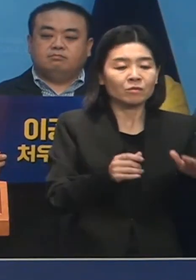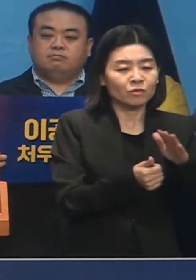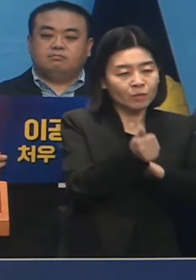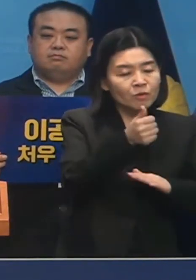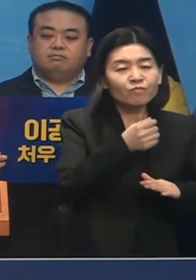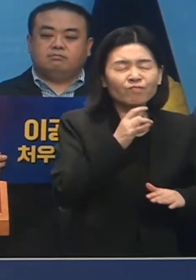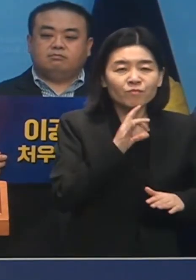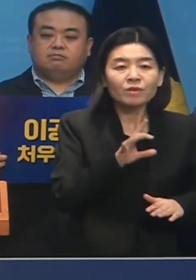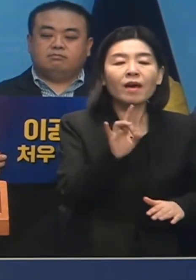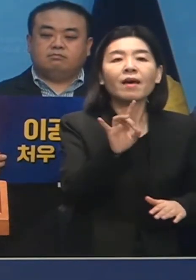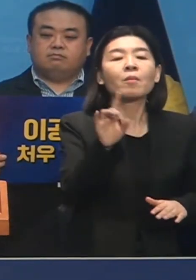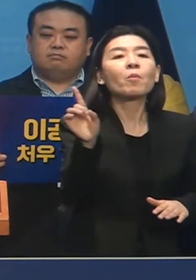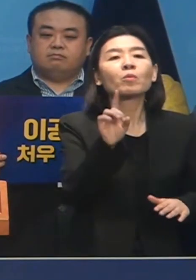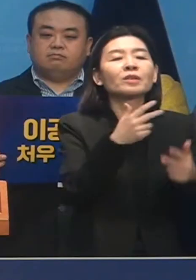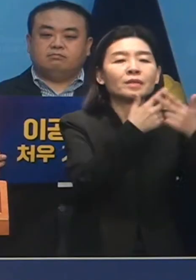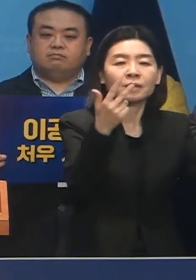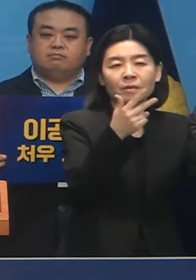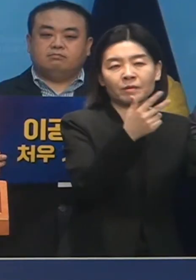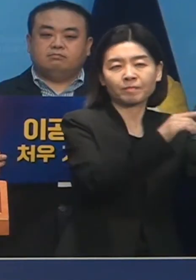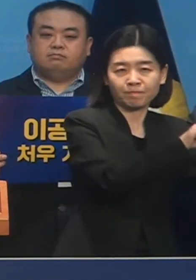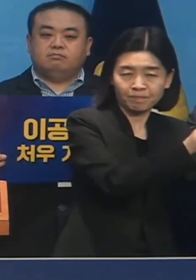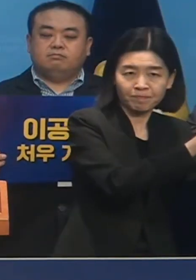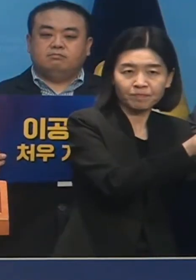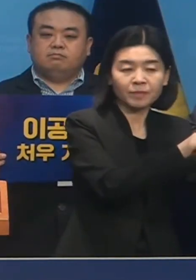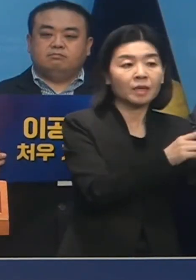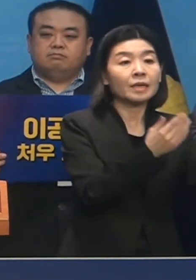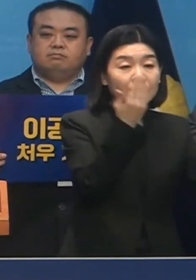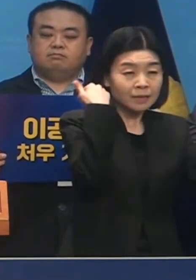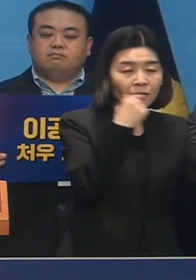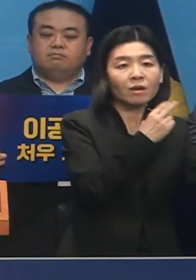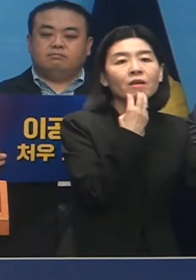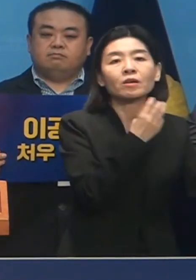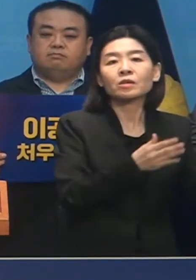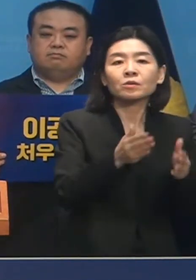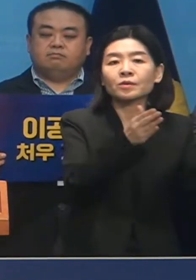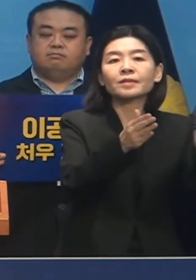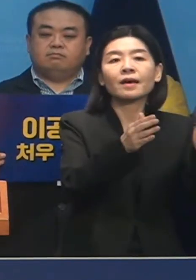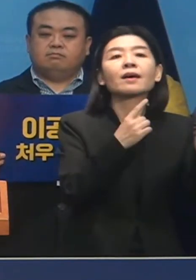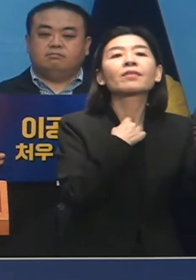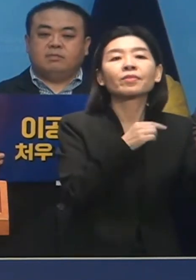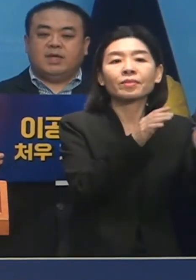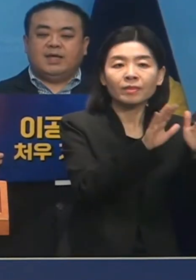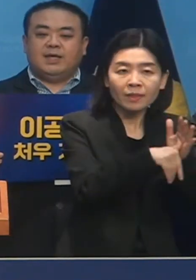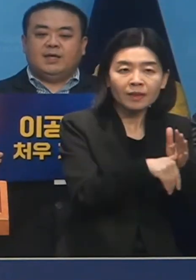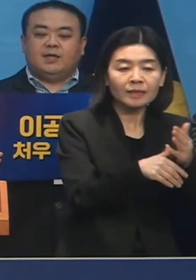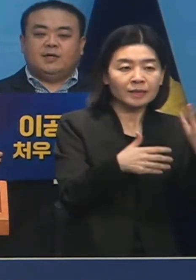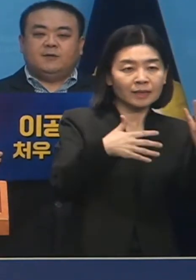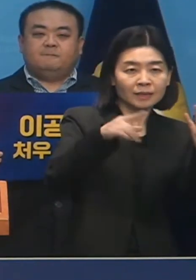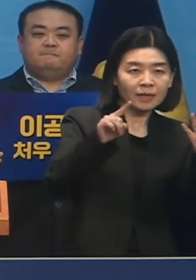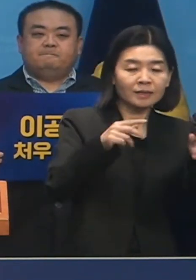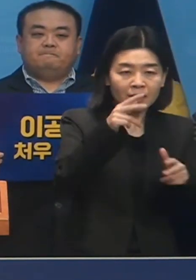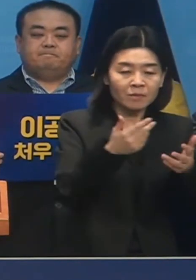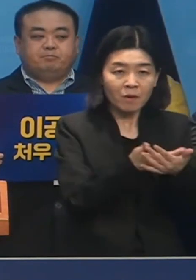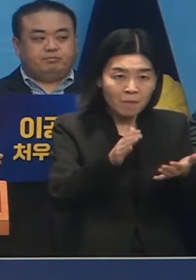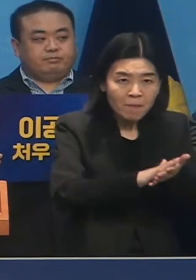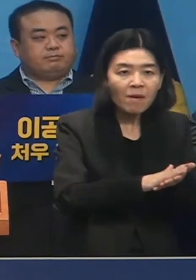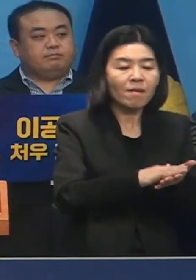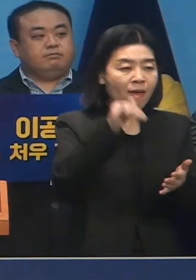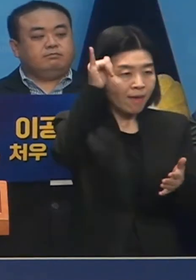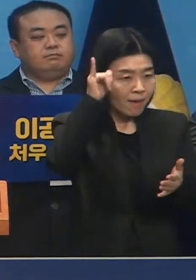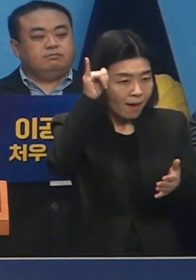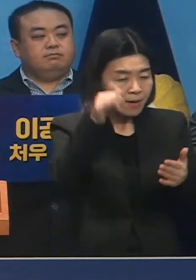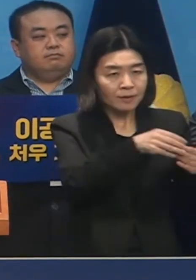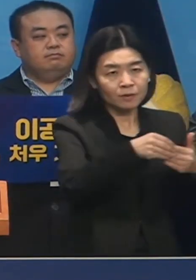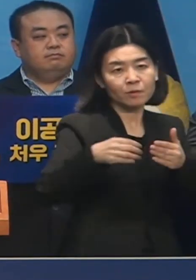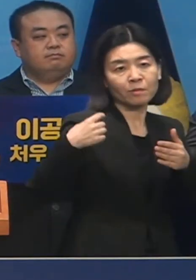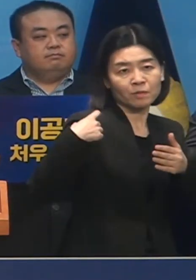후보뿐이라고 생각합니다. 이재명 후보는 경기도지사 시절 4차 산업혁명을 대비해 AI를 선도하는 경기도를 만들기